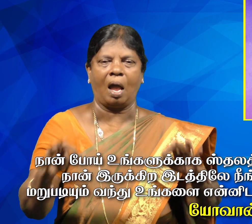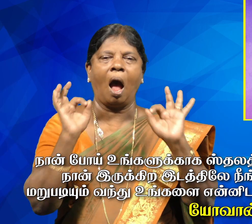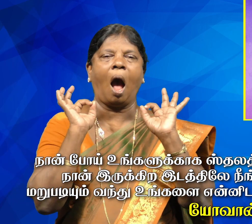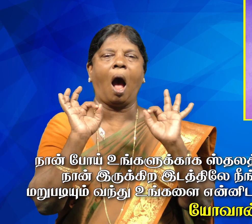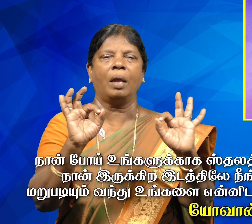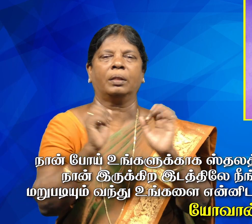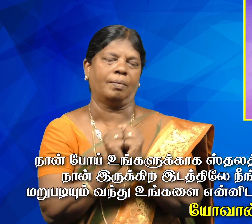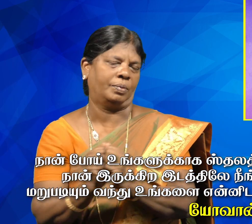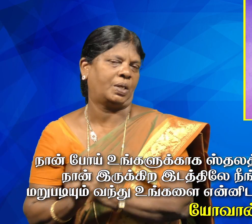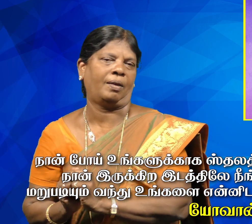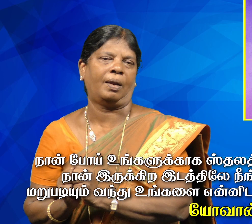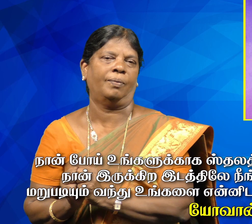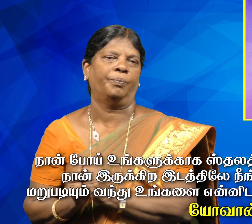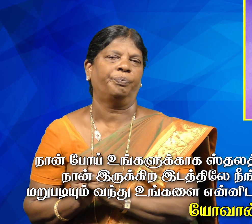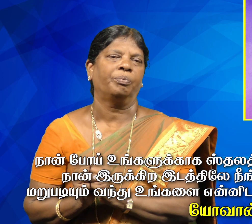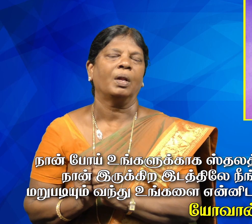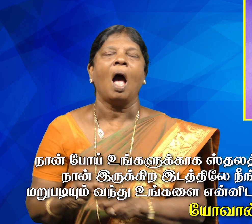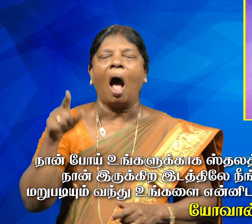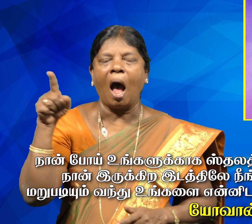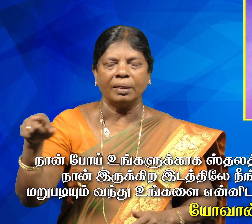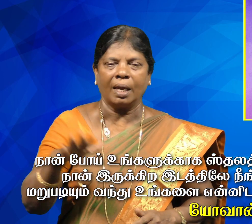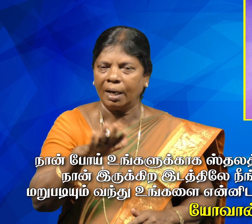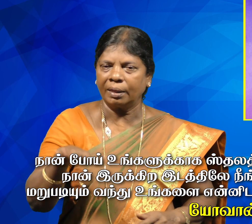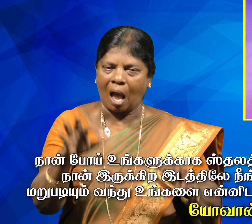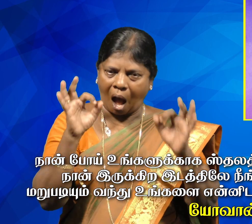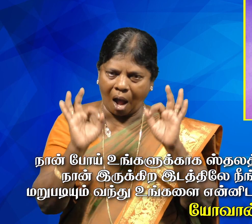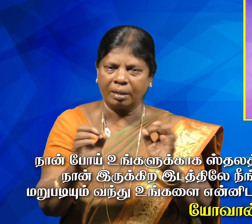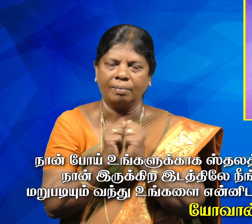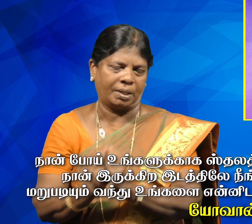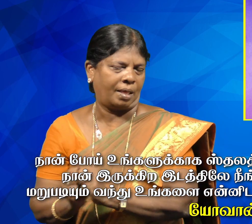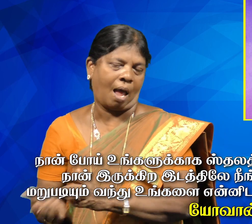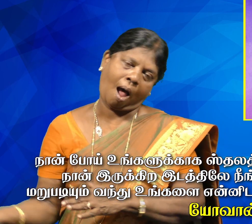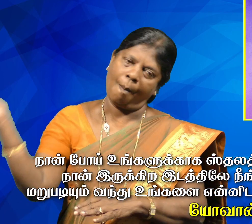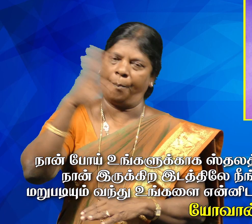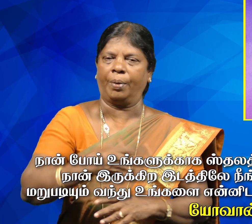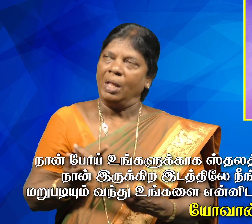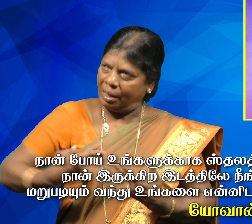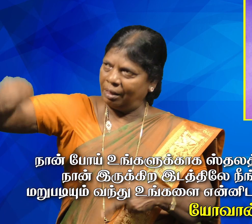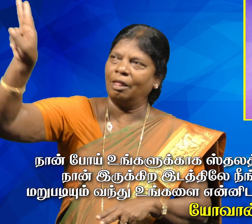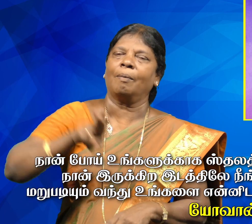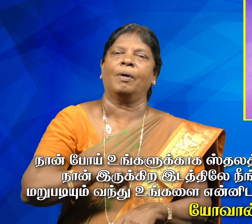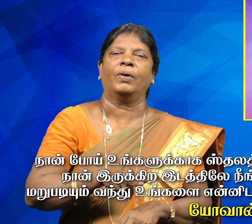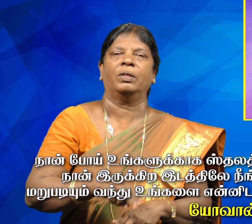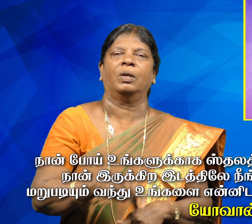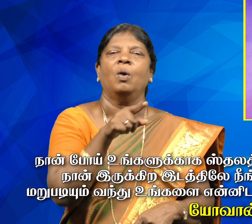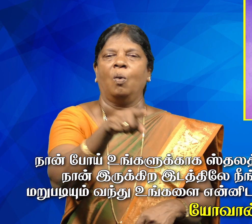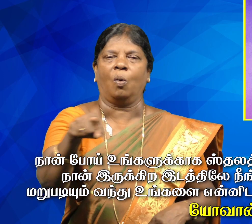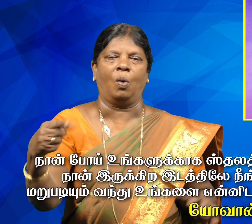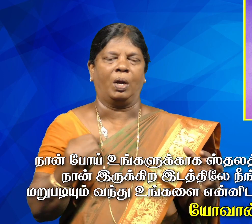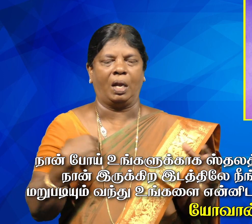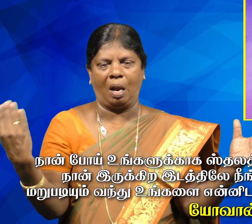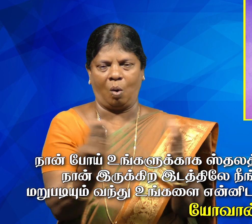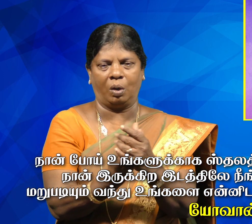உங்களுக்காக ஒரு இடத்தை நான் ஆயத்தம் செய்வேன், அந்த இடத்தை நான் ஆயத்தம் பண்ணின பின்பு திரும்ப நான்